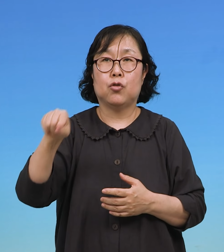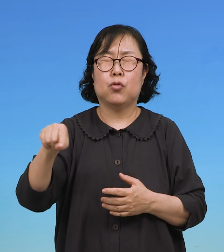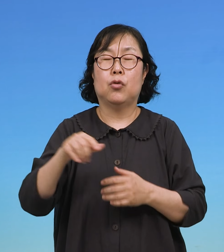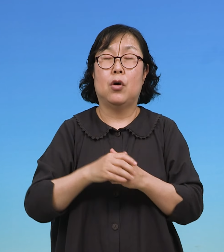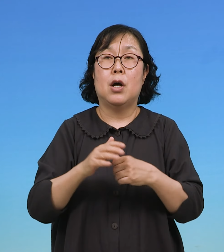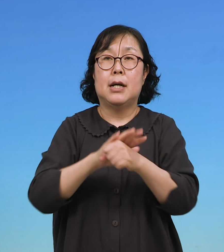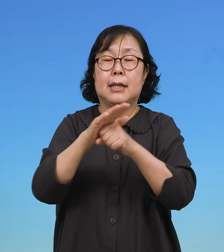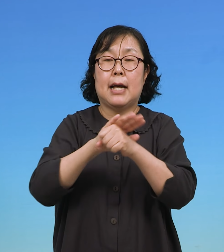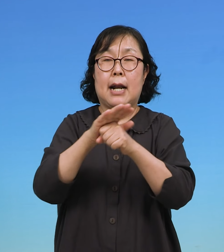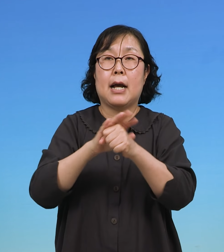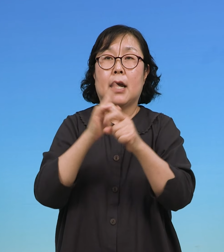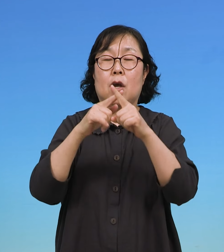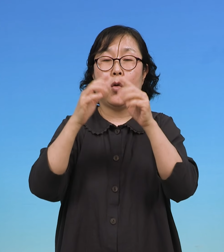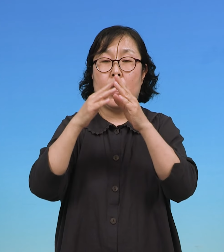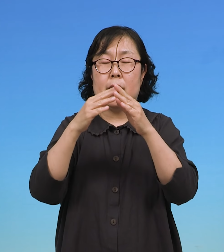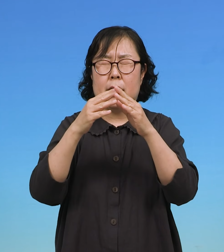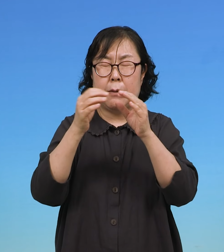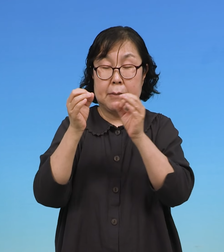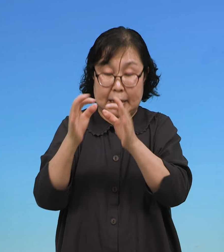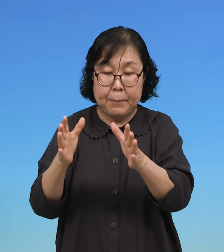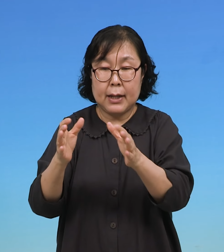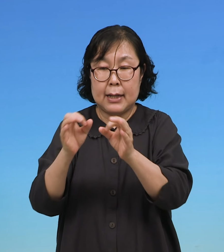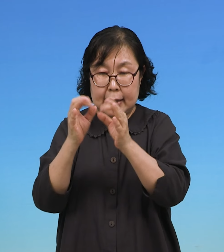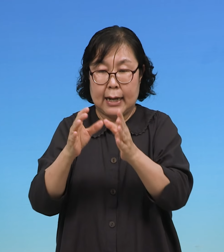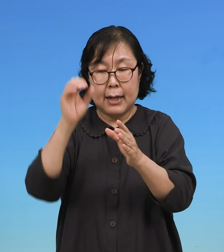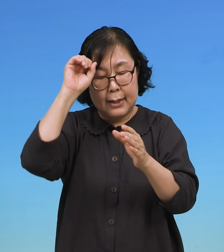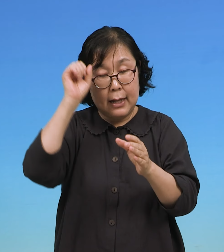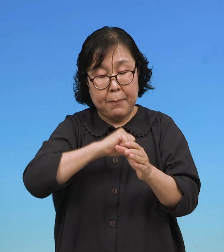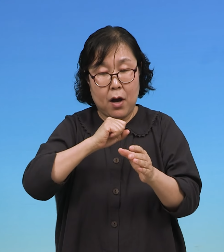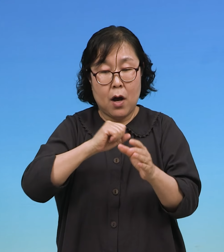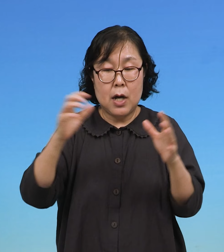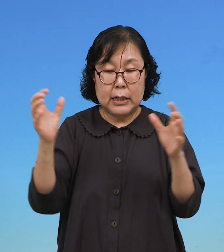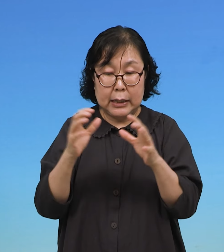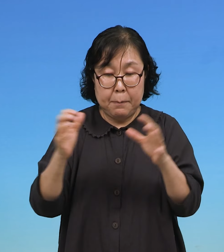사랑의 교회에서 그 새벽 집회 그 잠깐 한 겁니다. 그것도